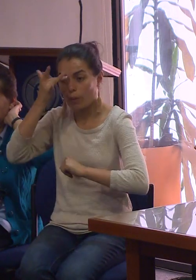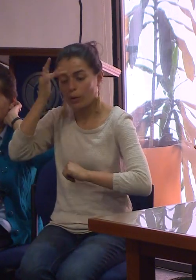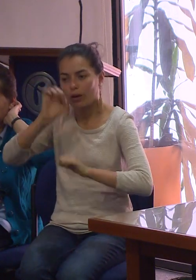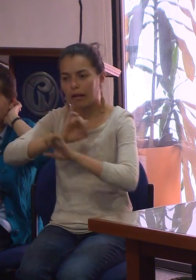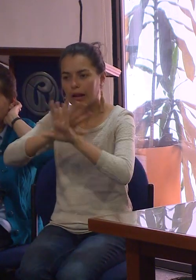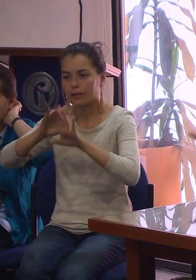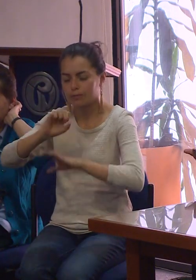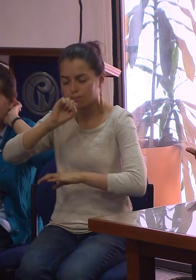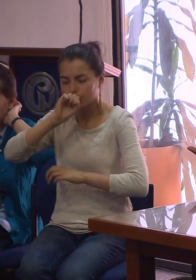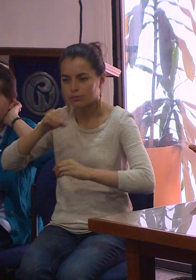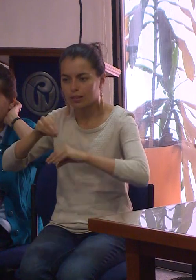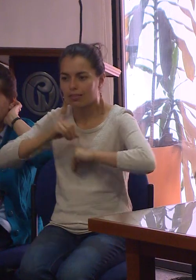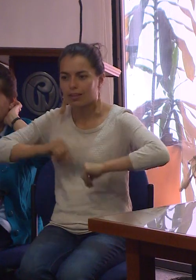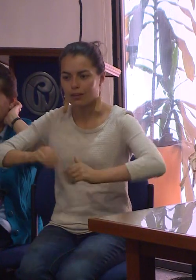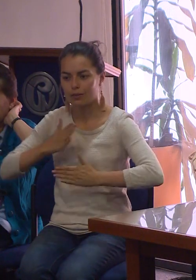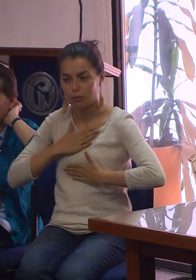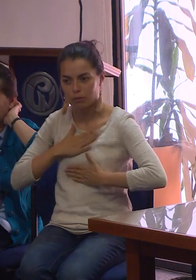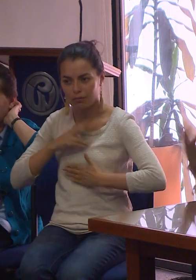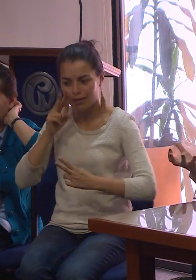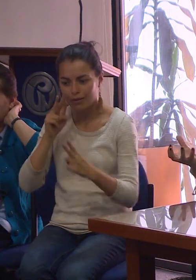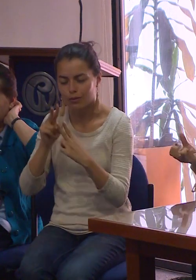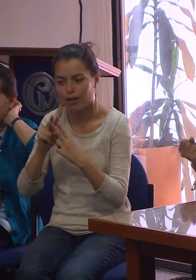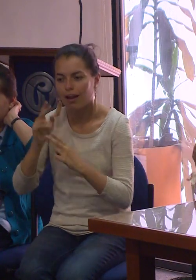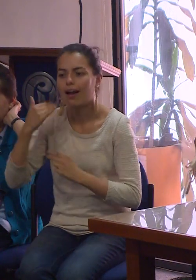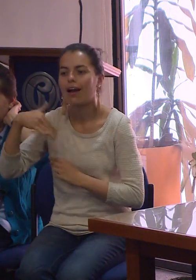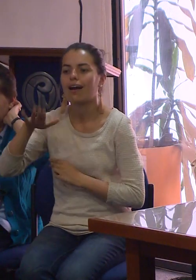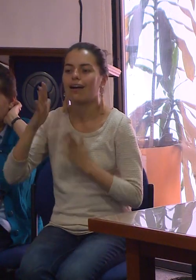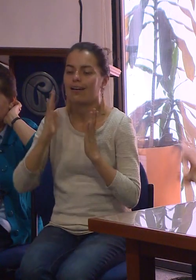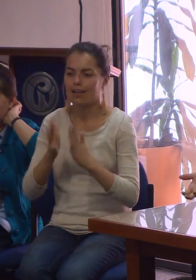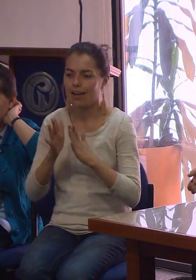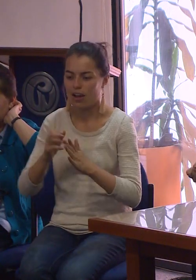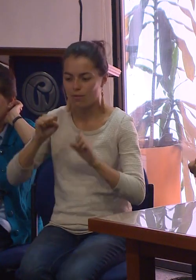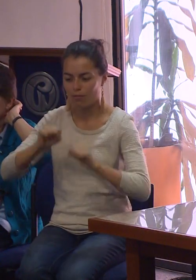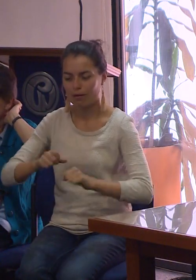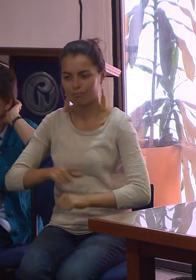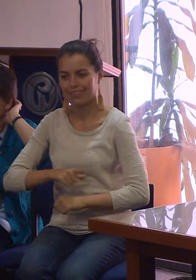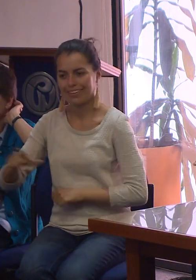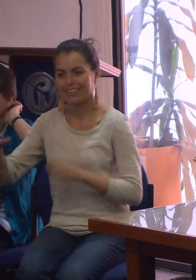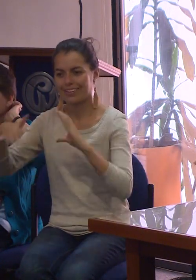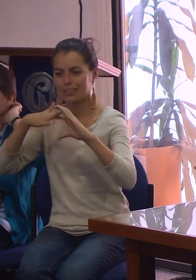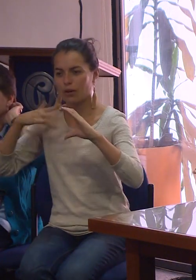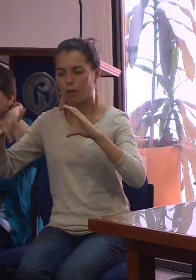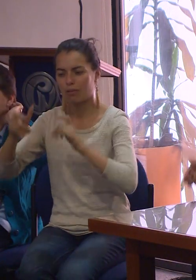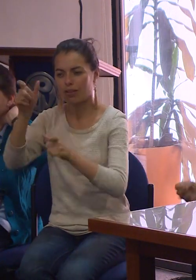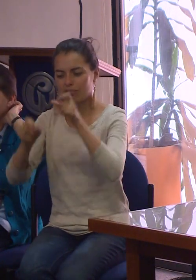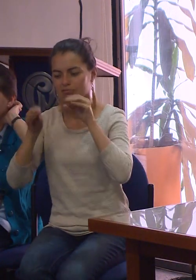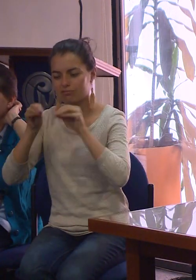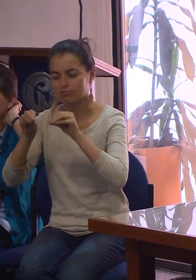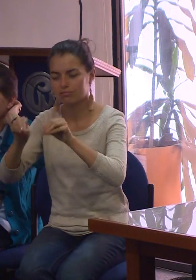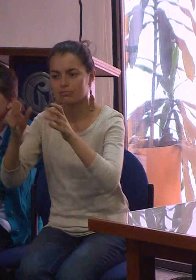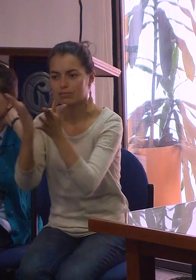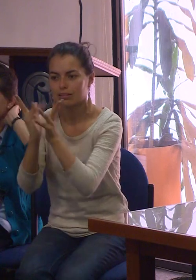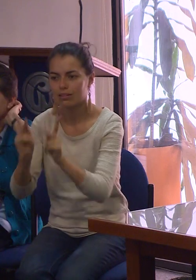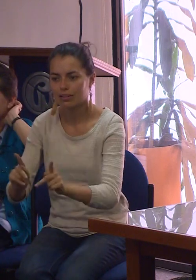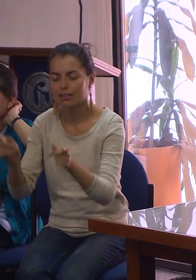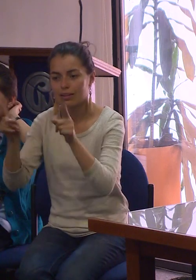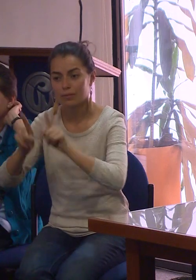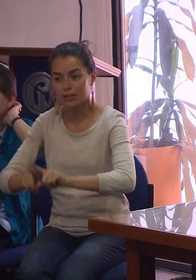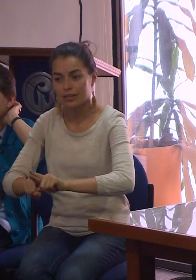partir de la apropiación de los territorios podemos generar en ellos liderazgo ambiental y la promoción de diferentes